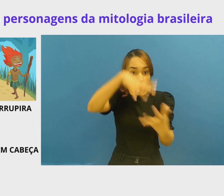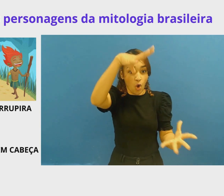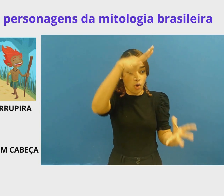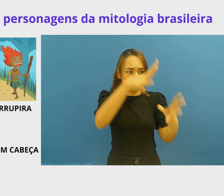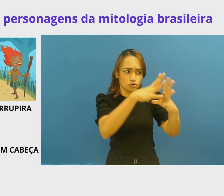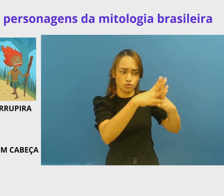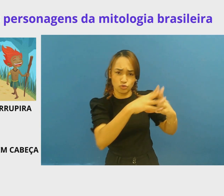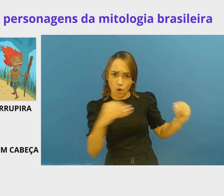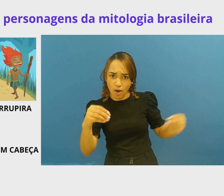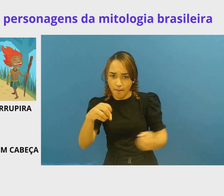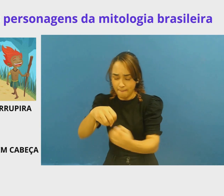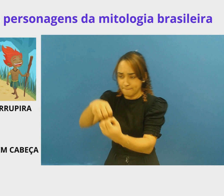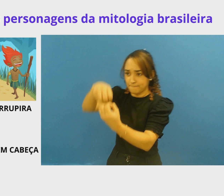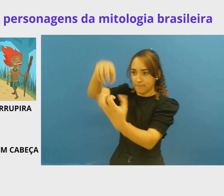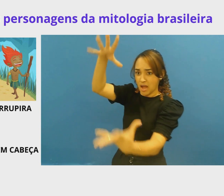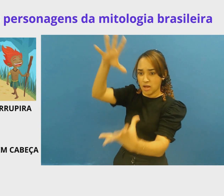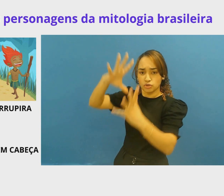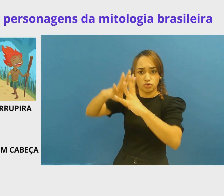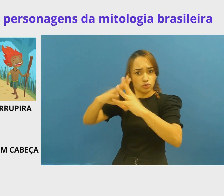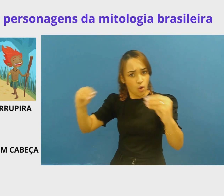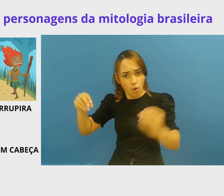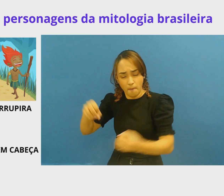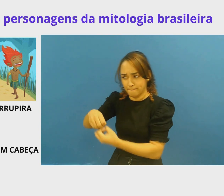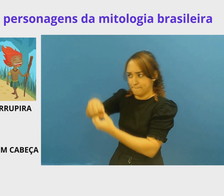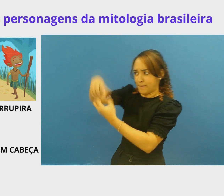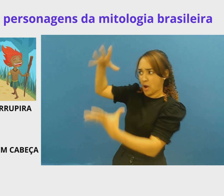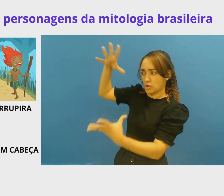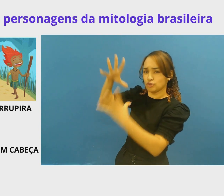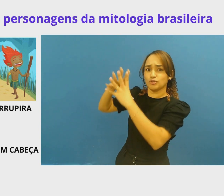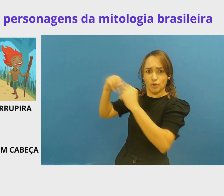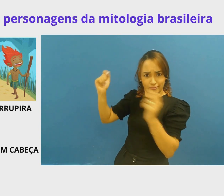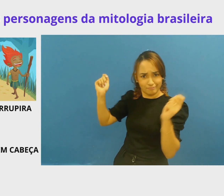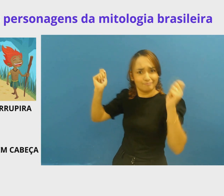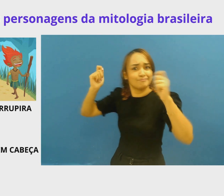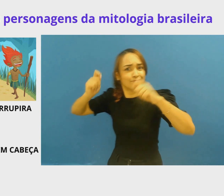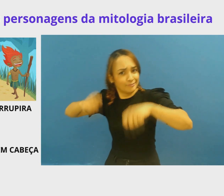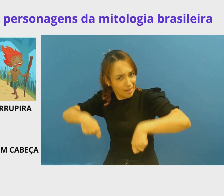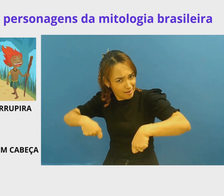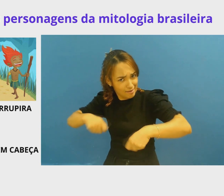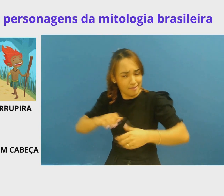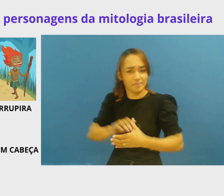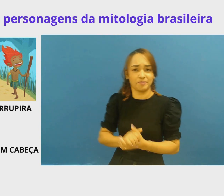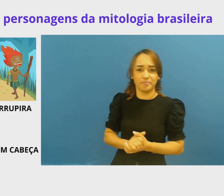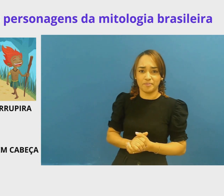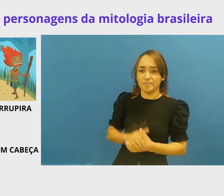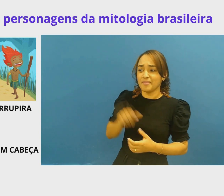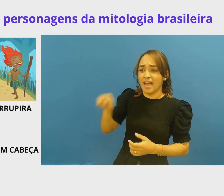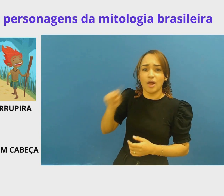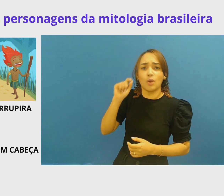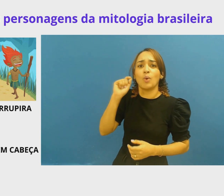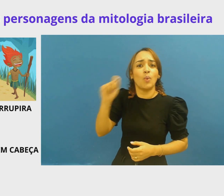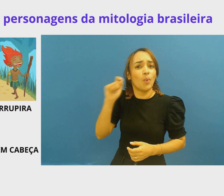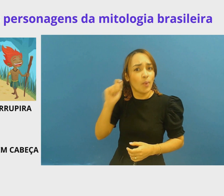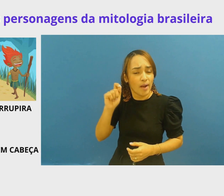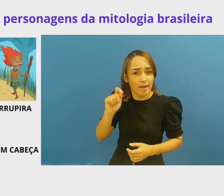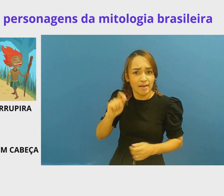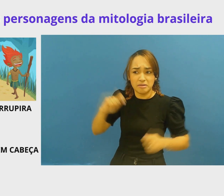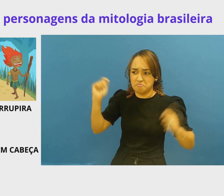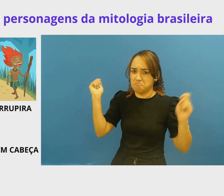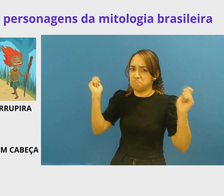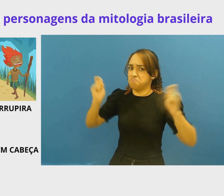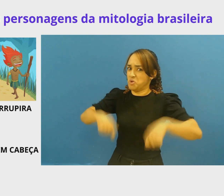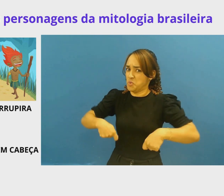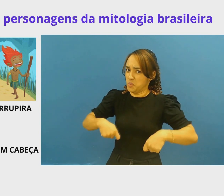confere poderes mágicos, incluindo a capacidade de desaparecer e reaparecer em qualquer